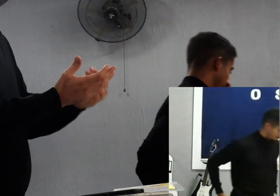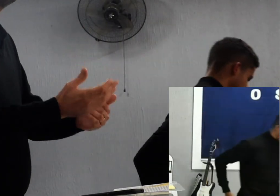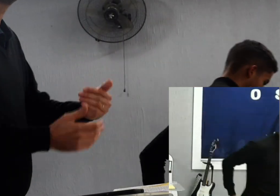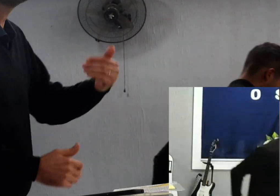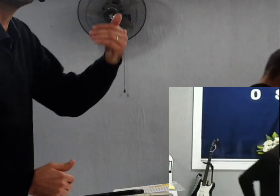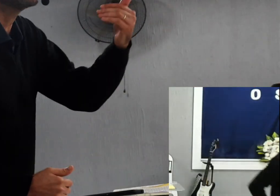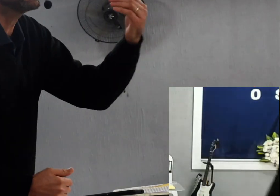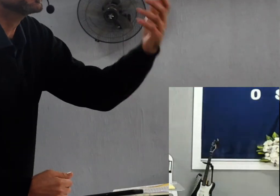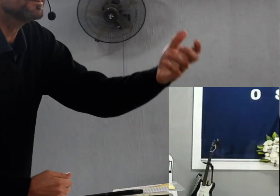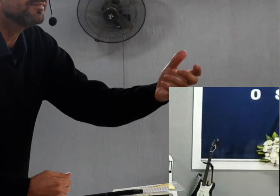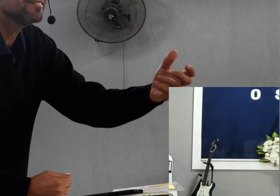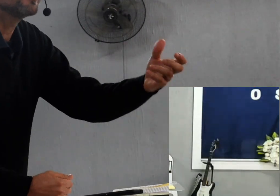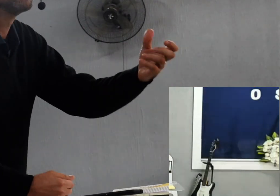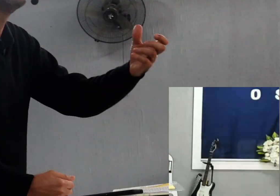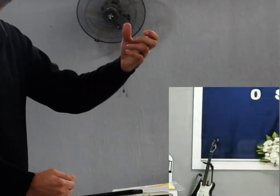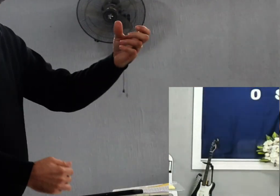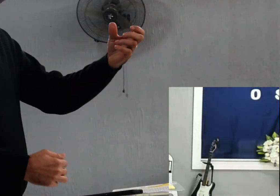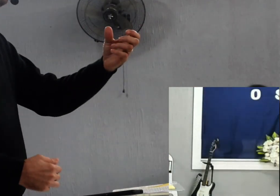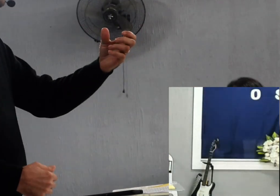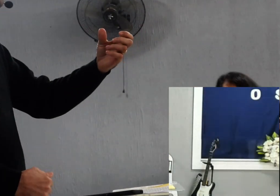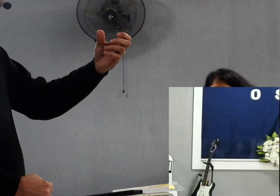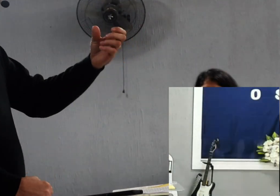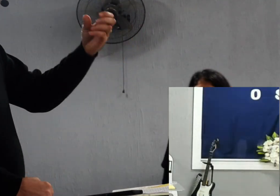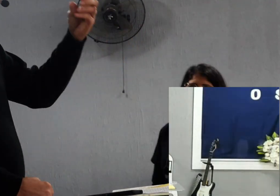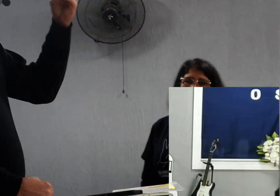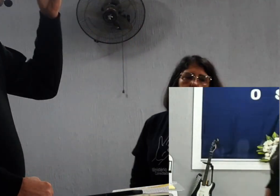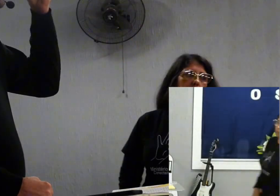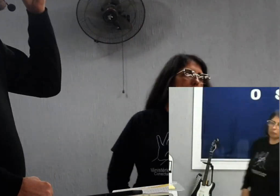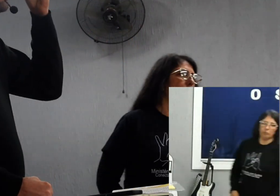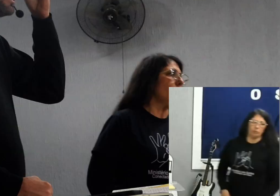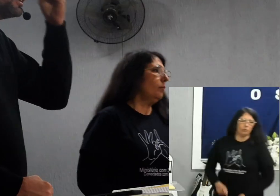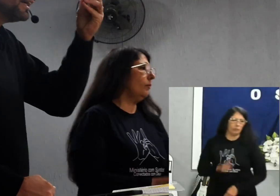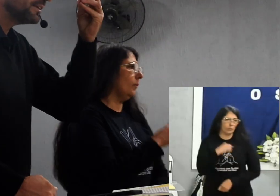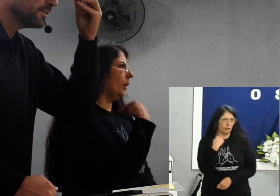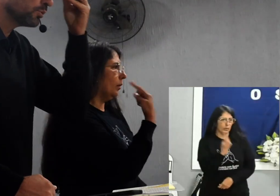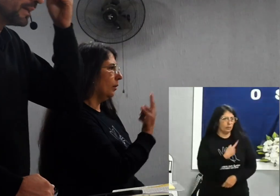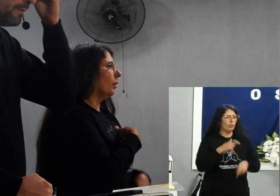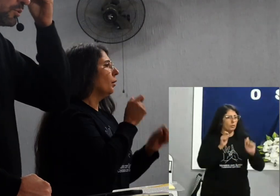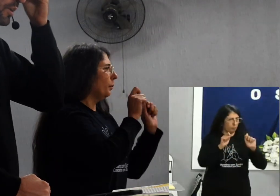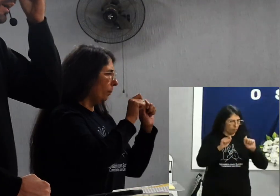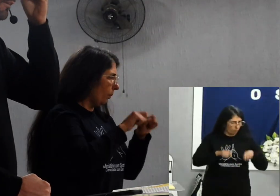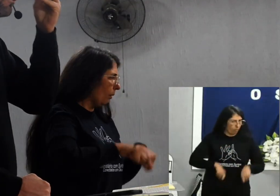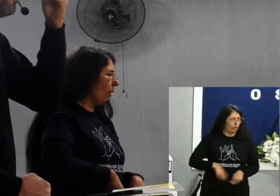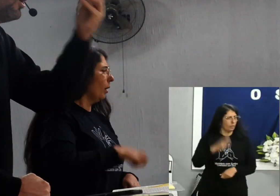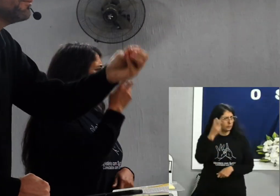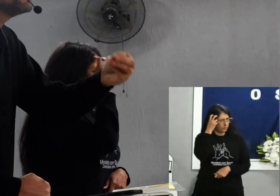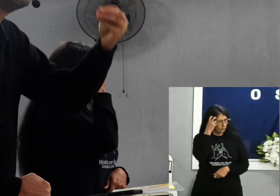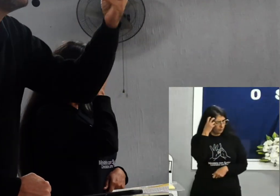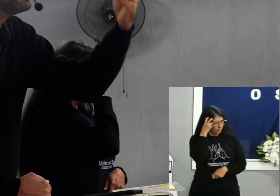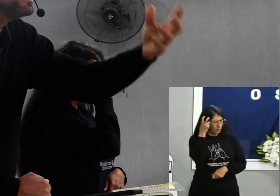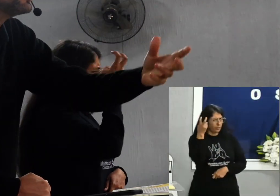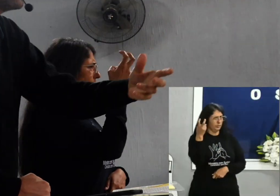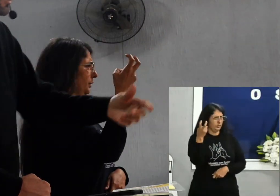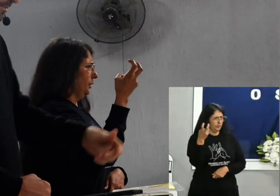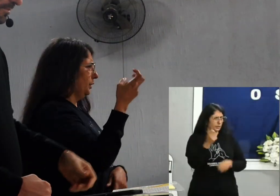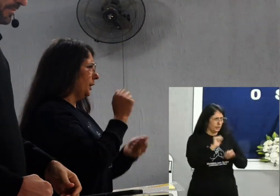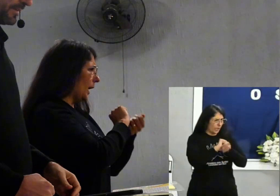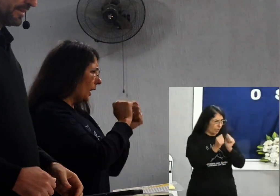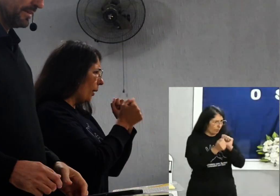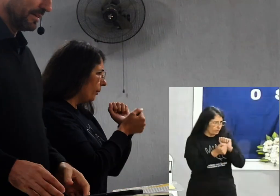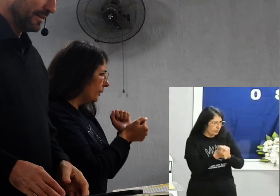a forma de apresentação, não é? Nós podemos ser inteligentes e usarmos formas